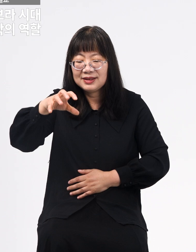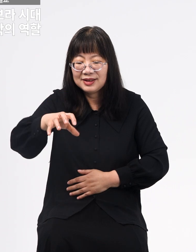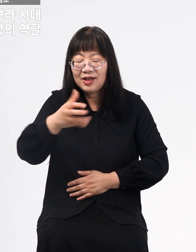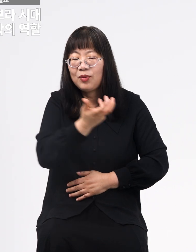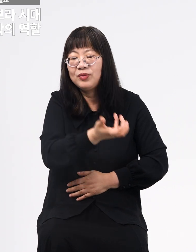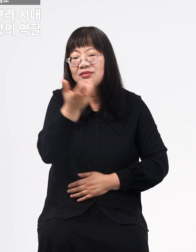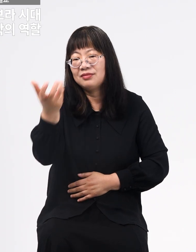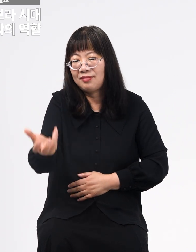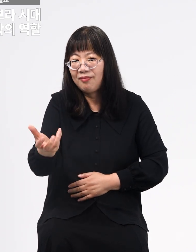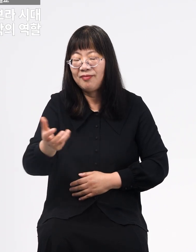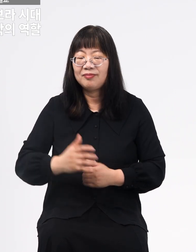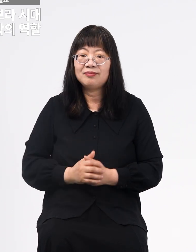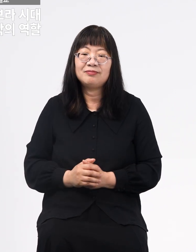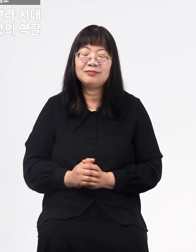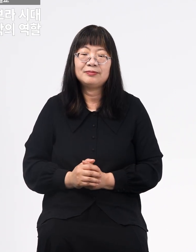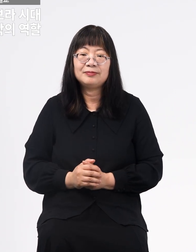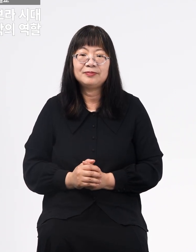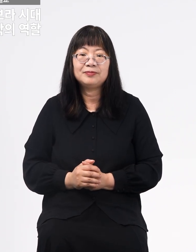해요.